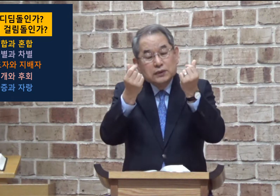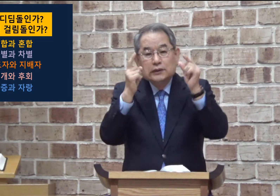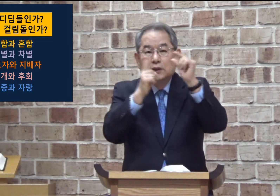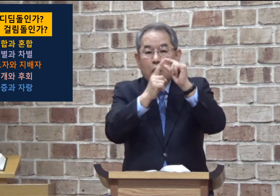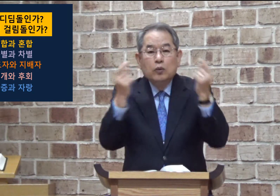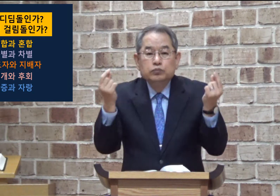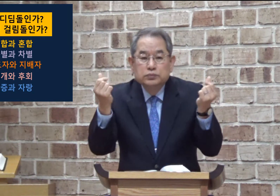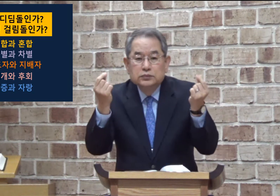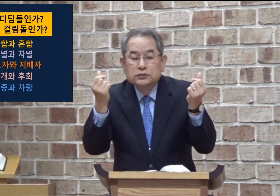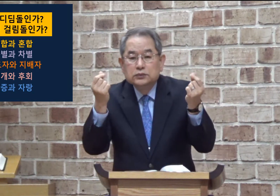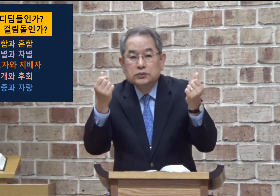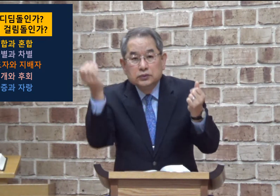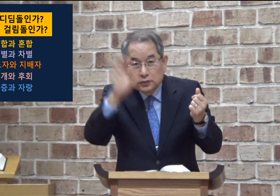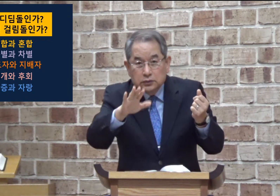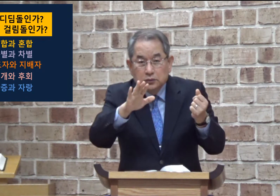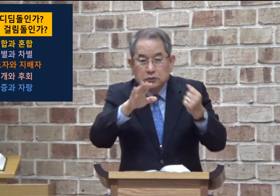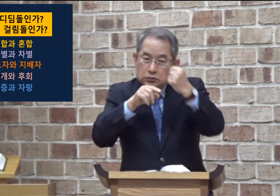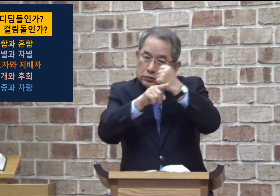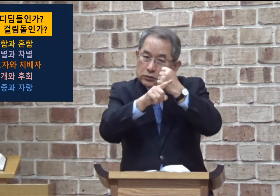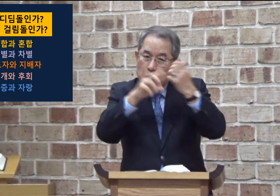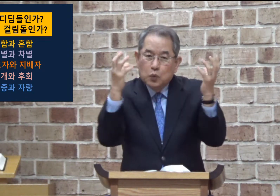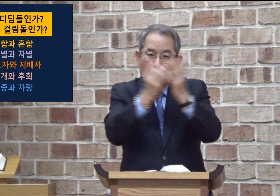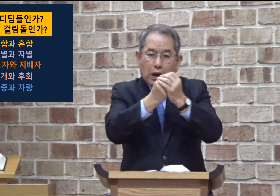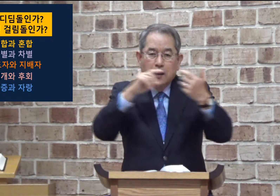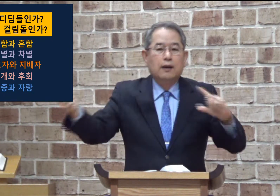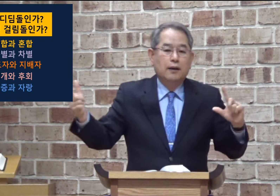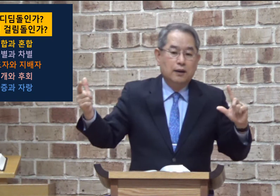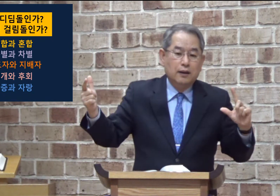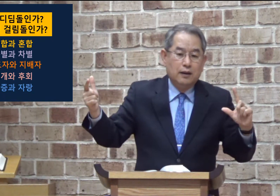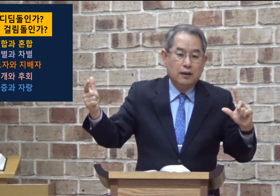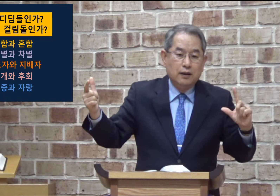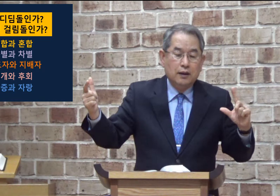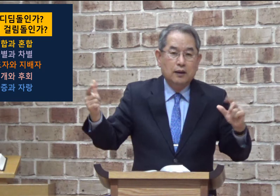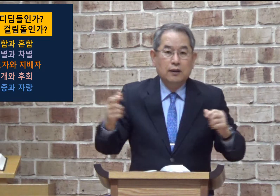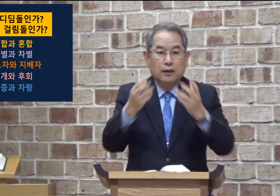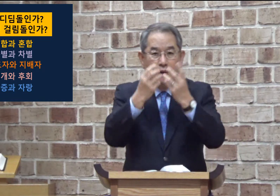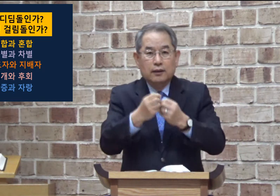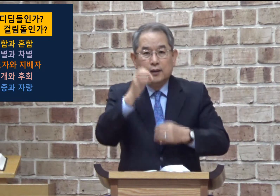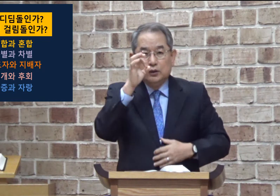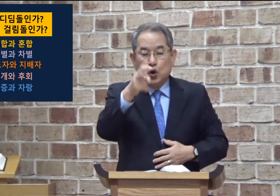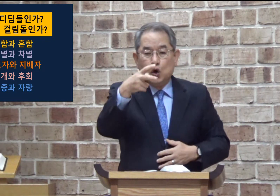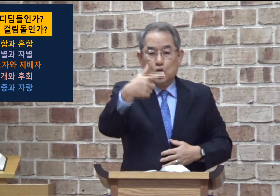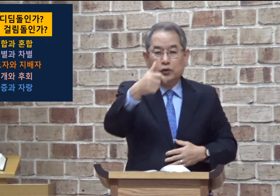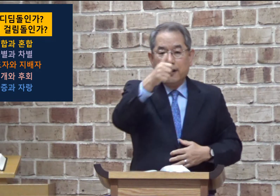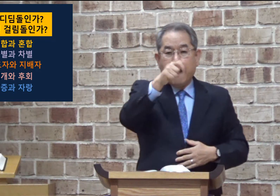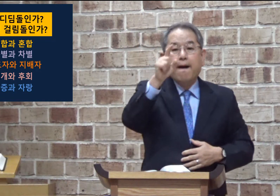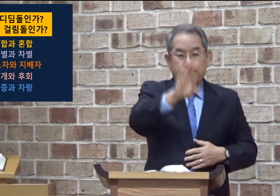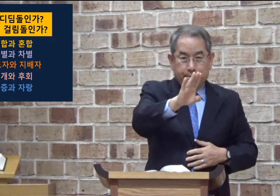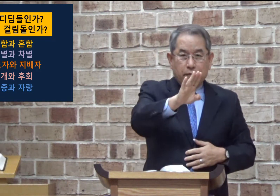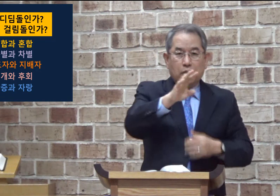혼합, 비슷한 것 같지만 다릅니다. 연합의 뜻은 서로